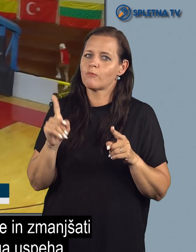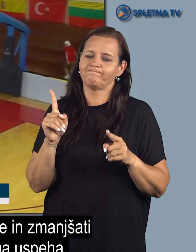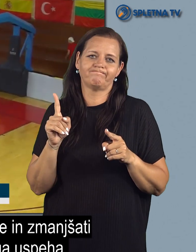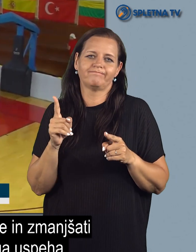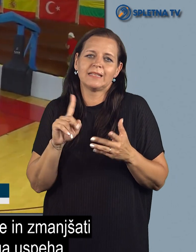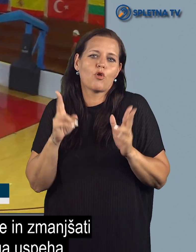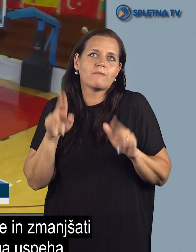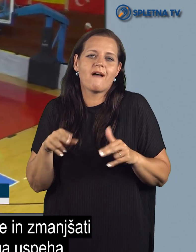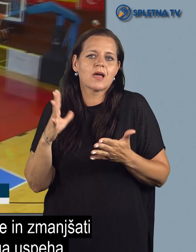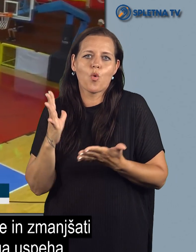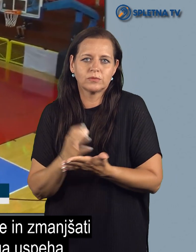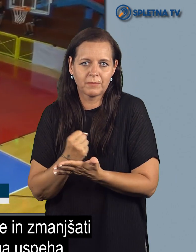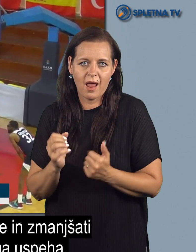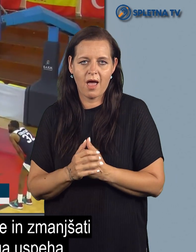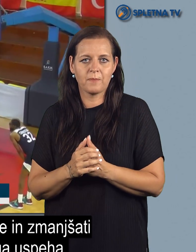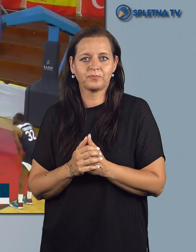uspeha.